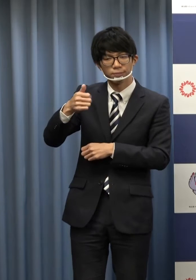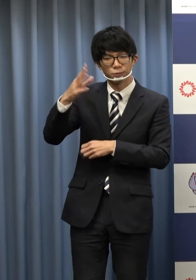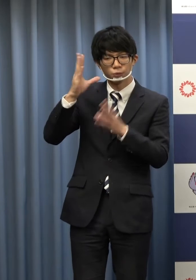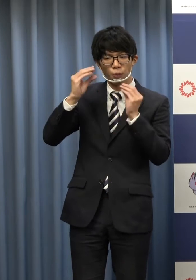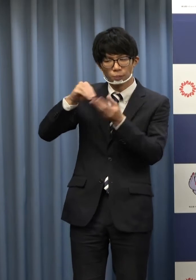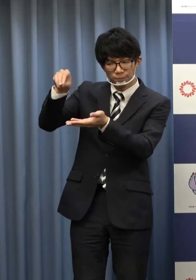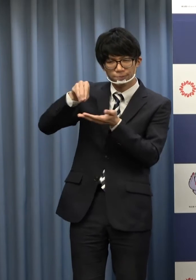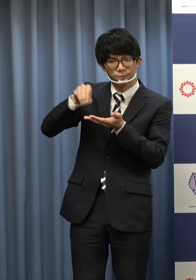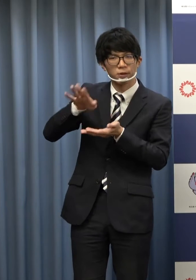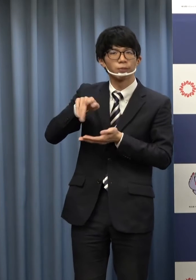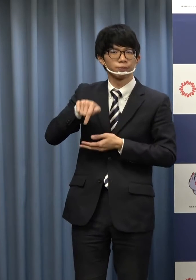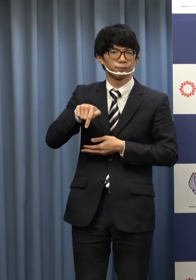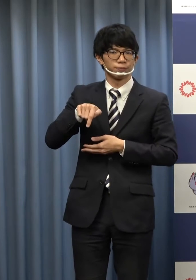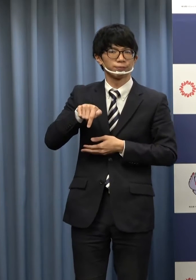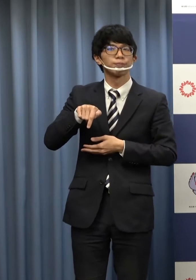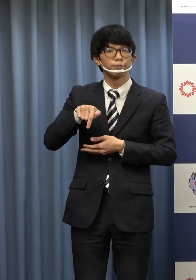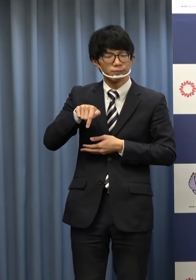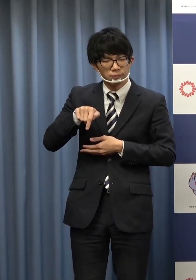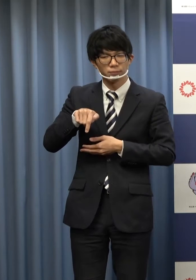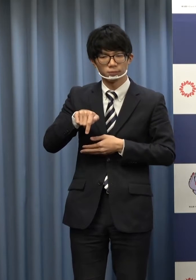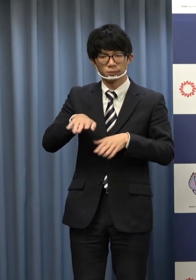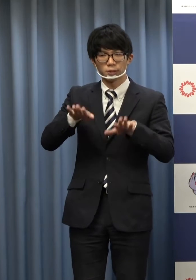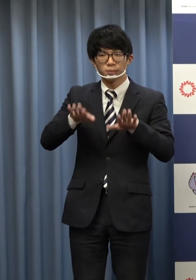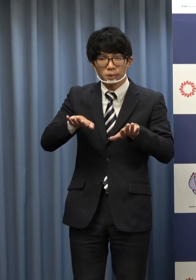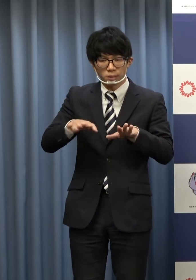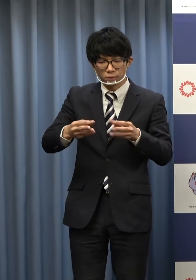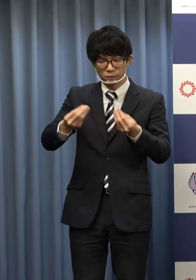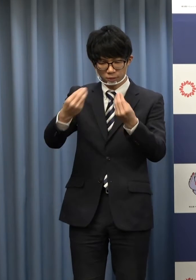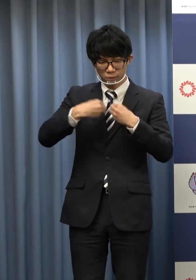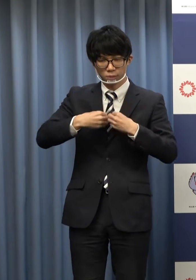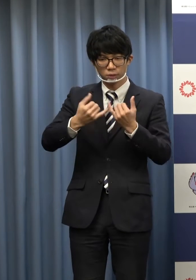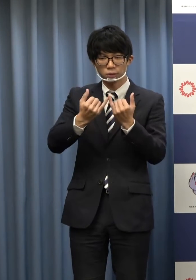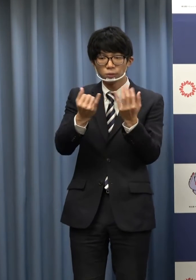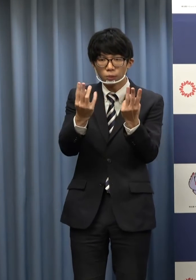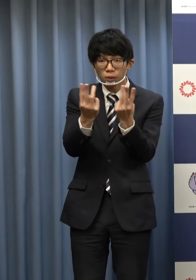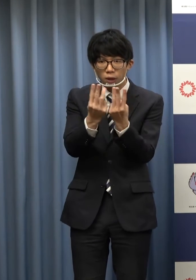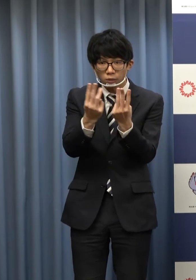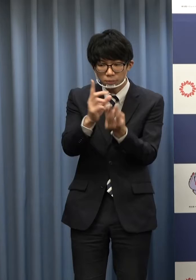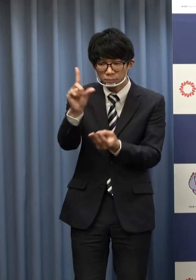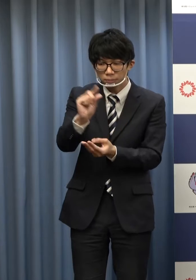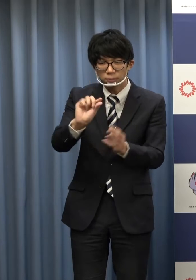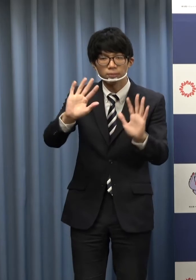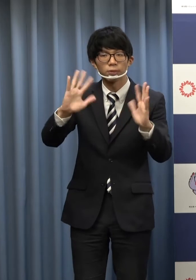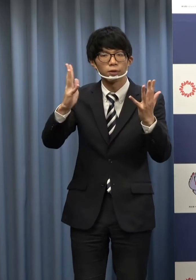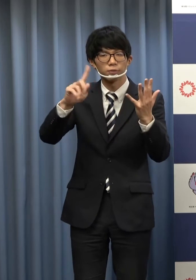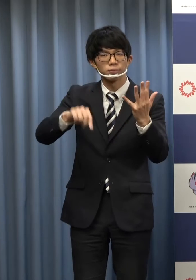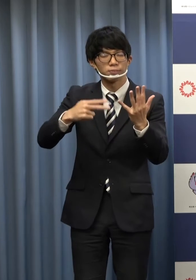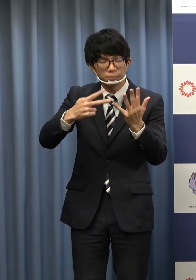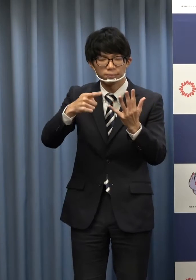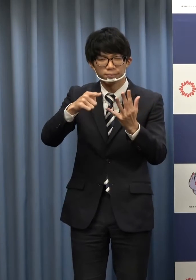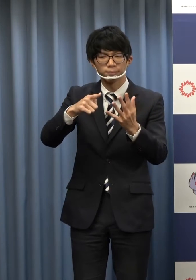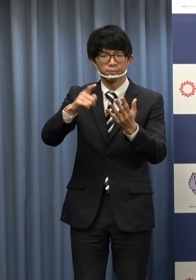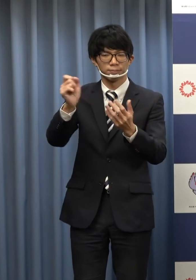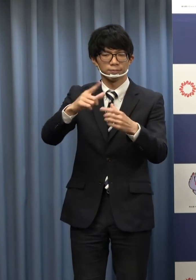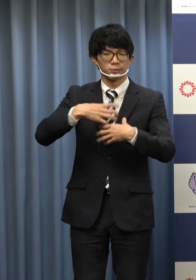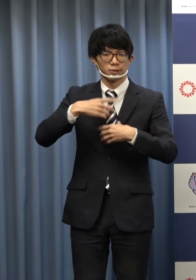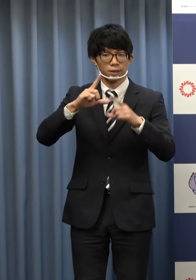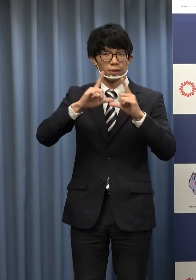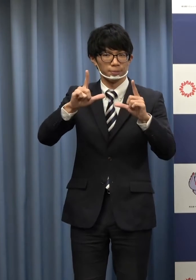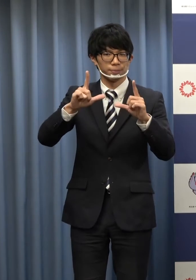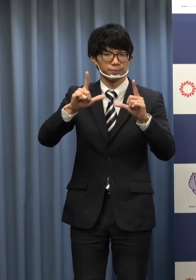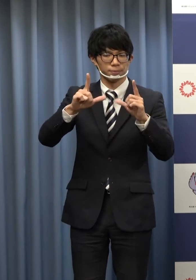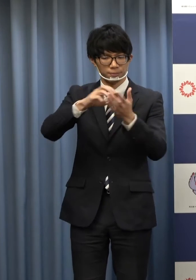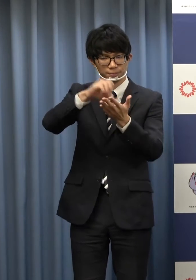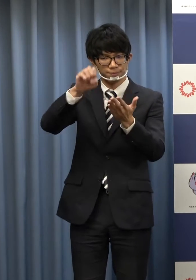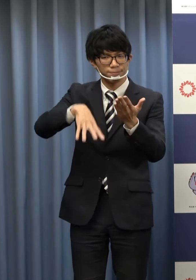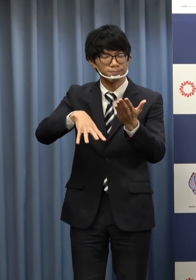、しっかりと陽性者数を下げないまま解除した場合と、あるいはそのある程度 し